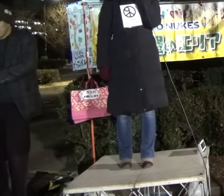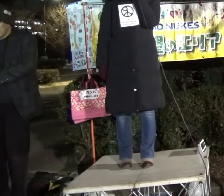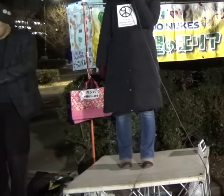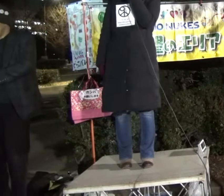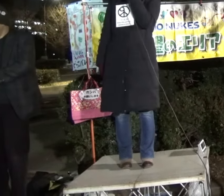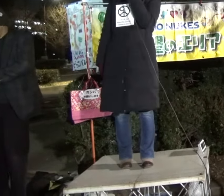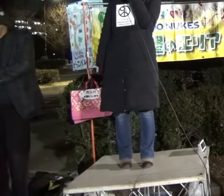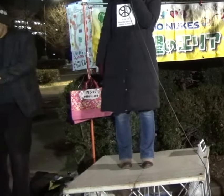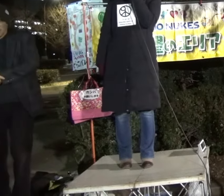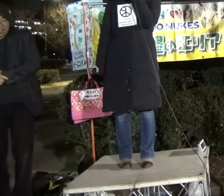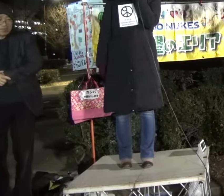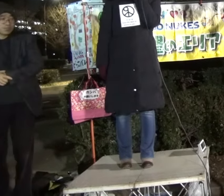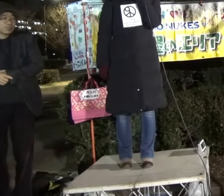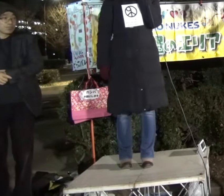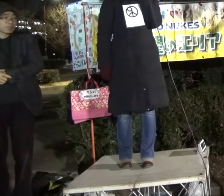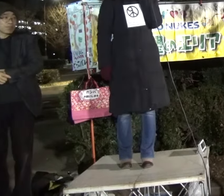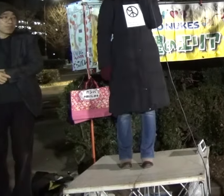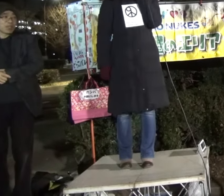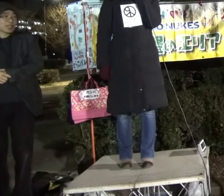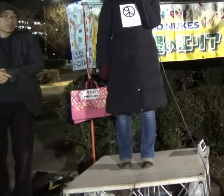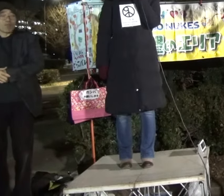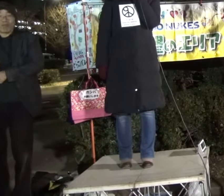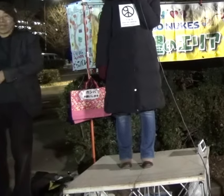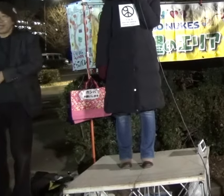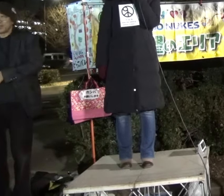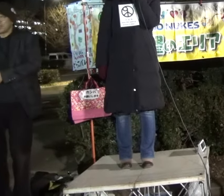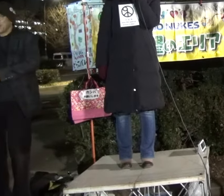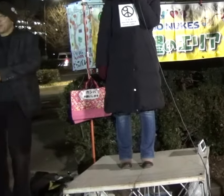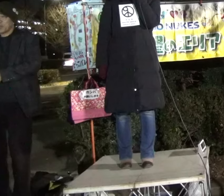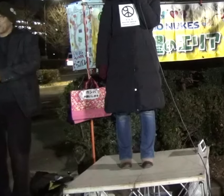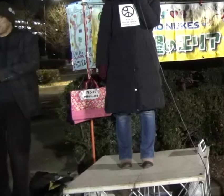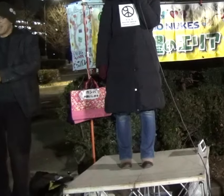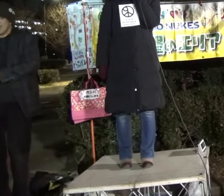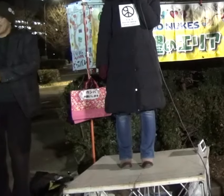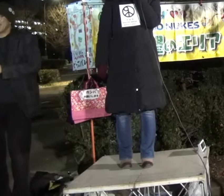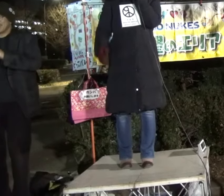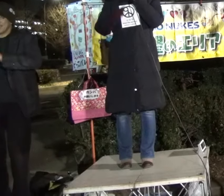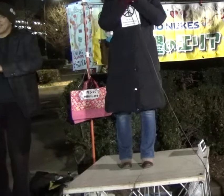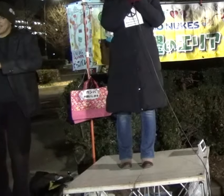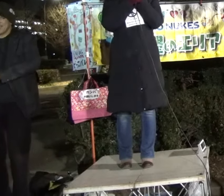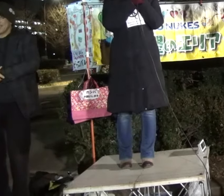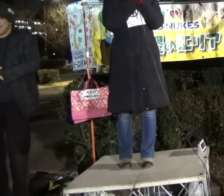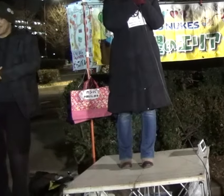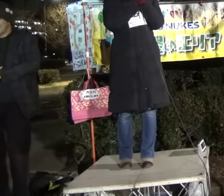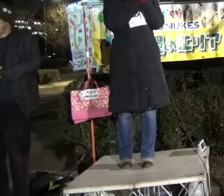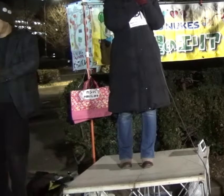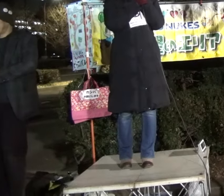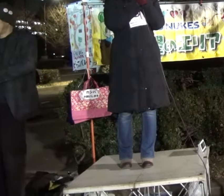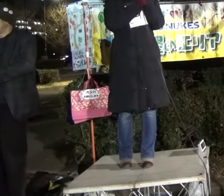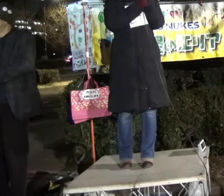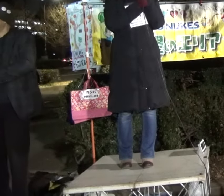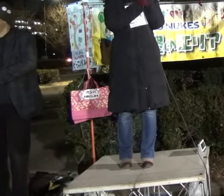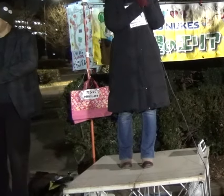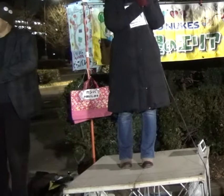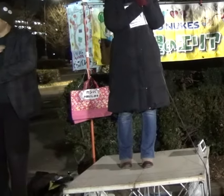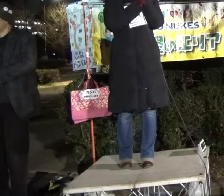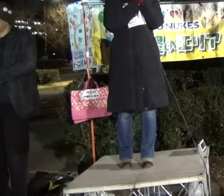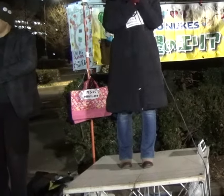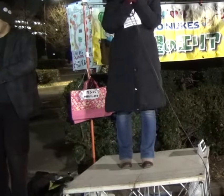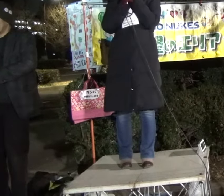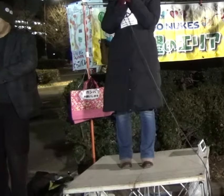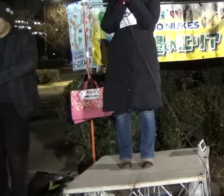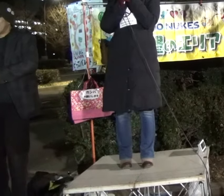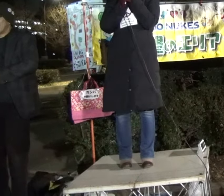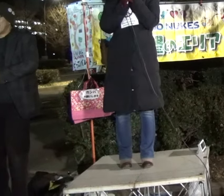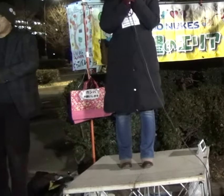よね、うん、ですよね、あれなんで皆さんでやるんですよ掛け声ばっかり言っててもダメなん